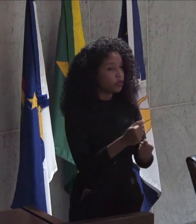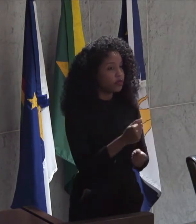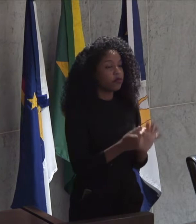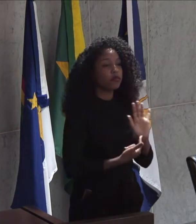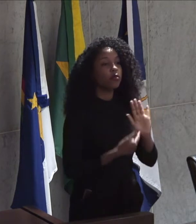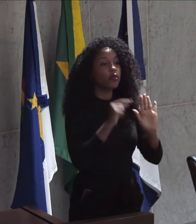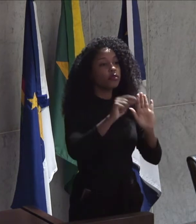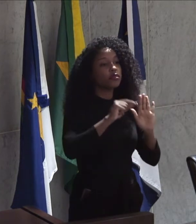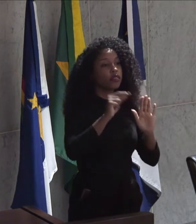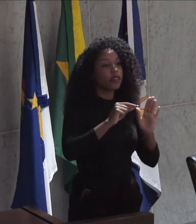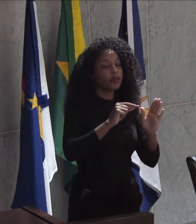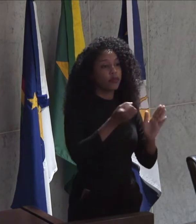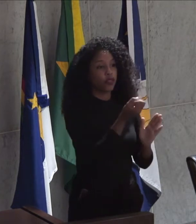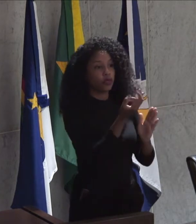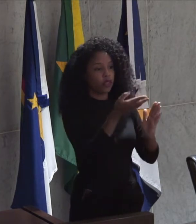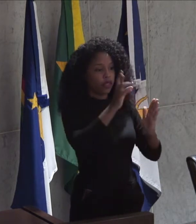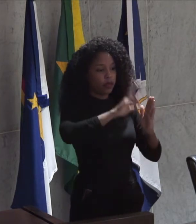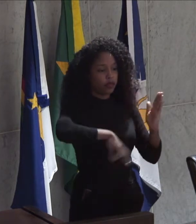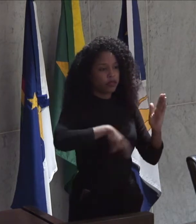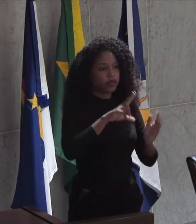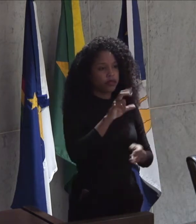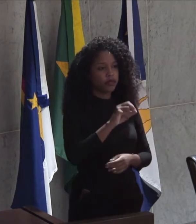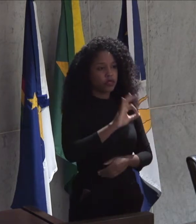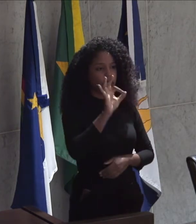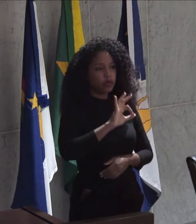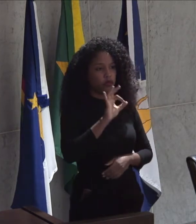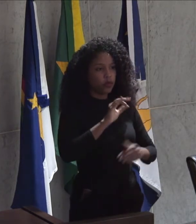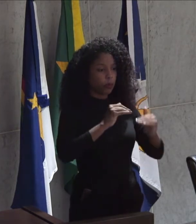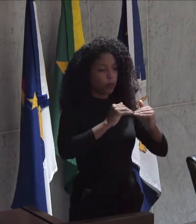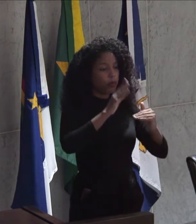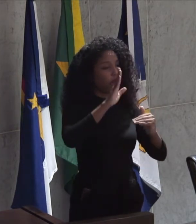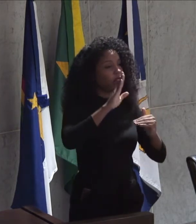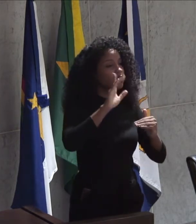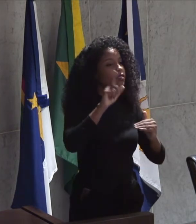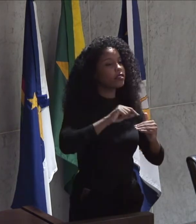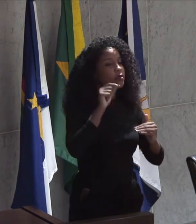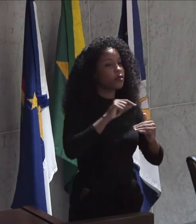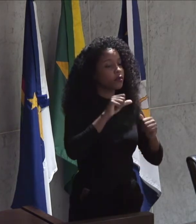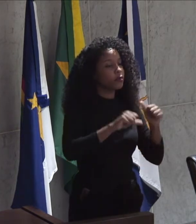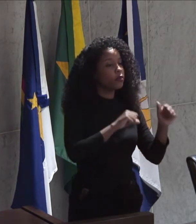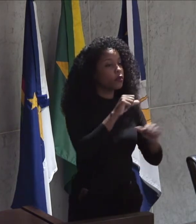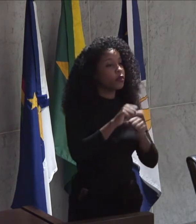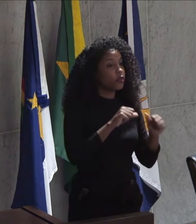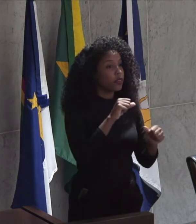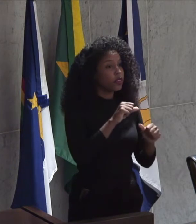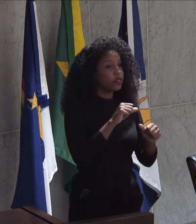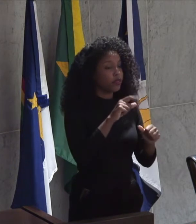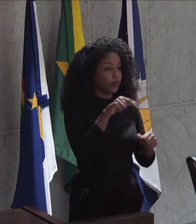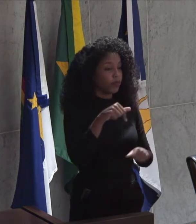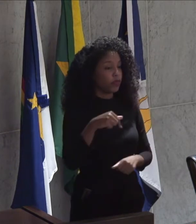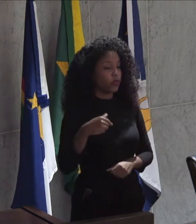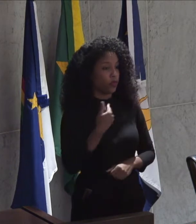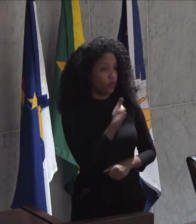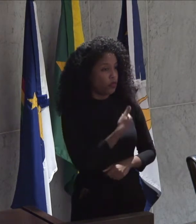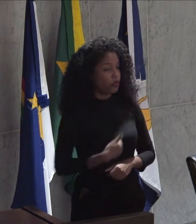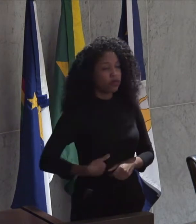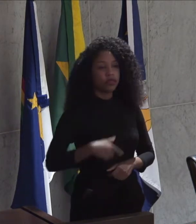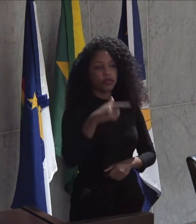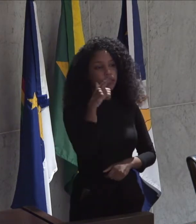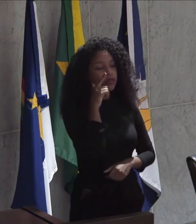passar de 50% é como se fosse uma reforma forçada por esse governo que não conseguiu